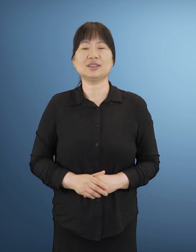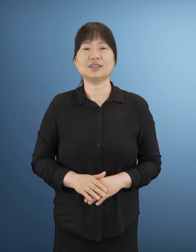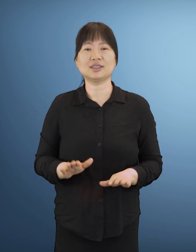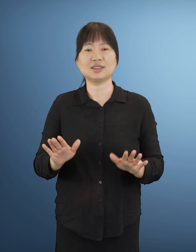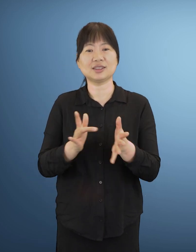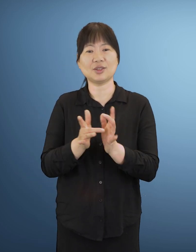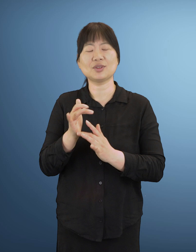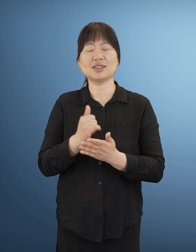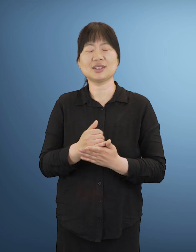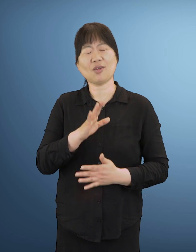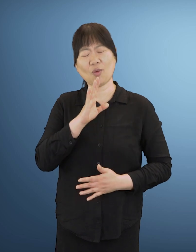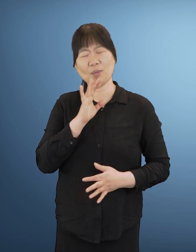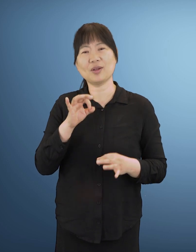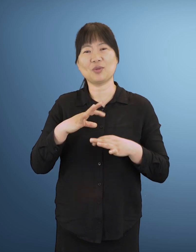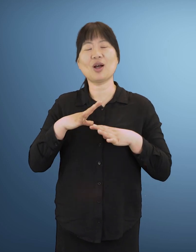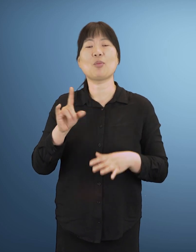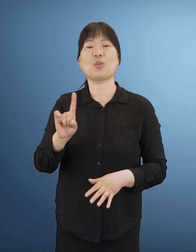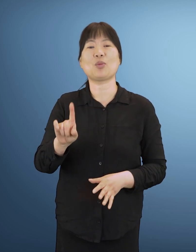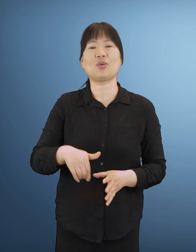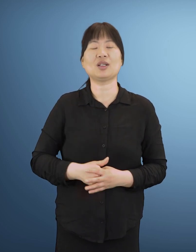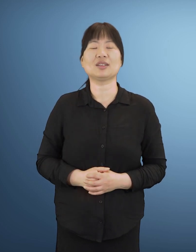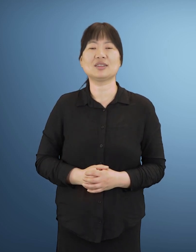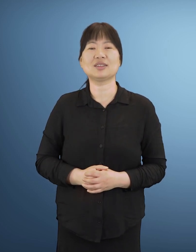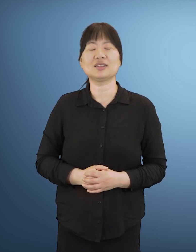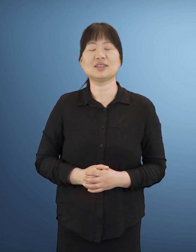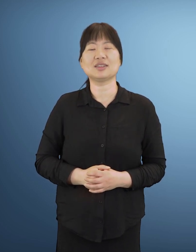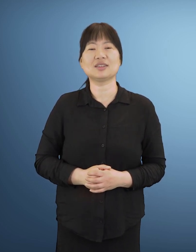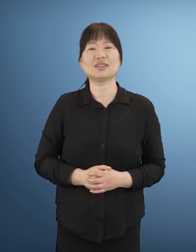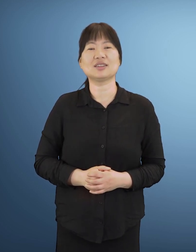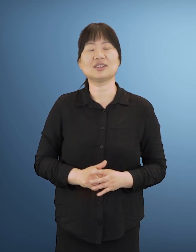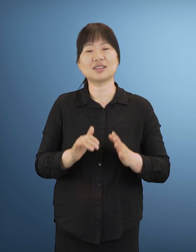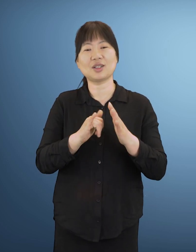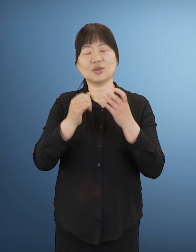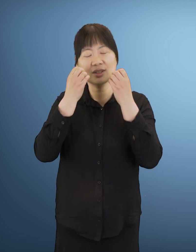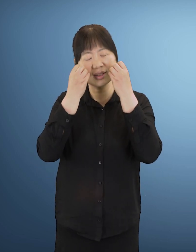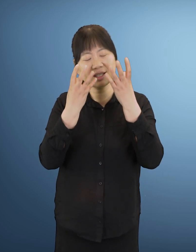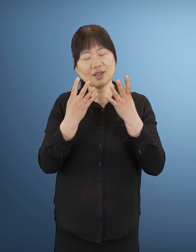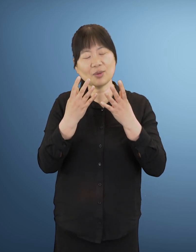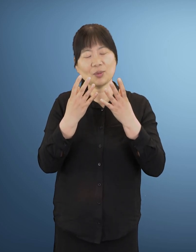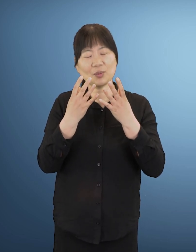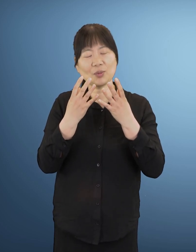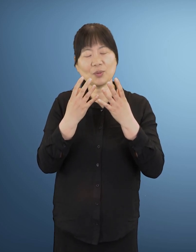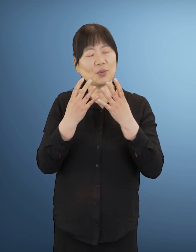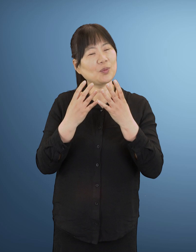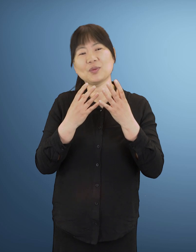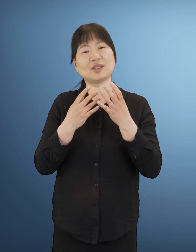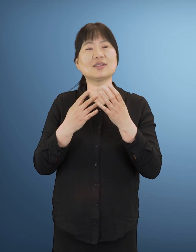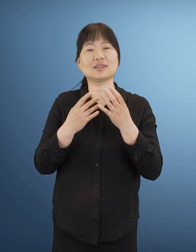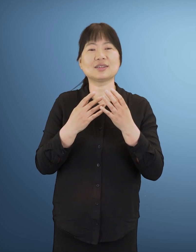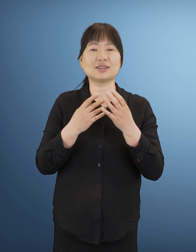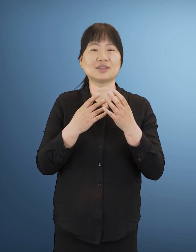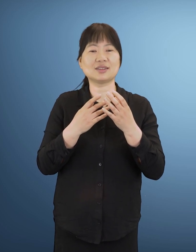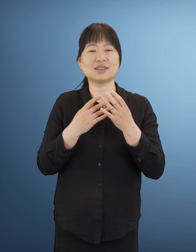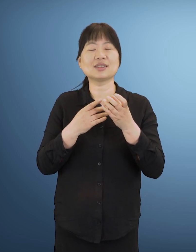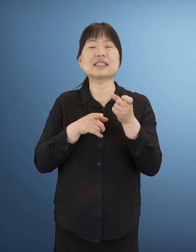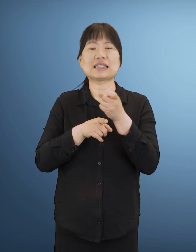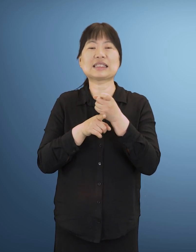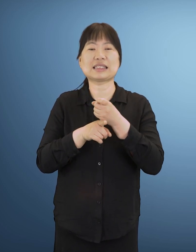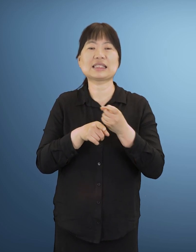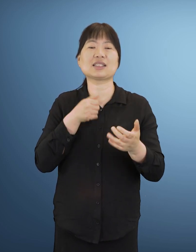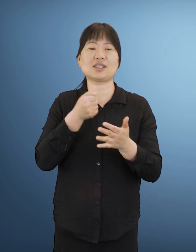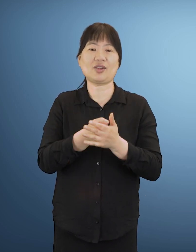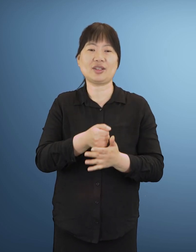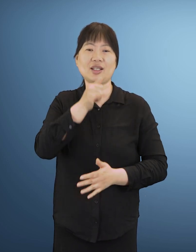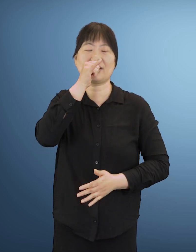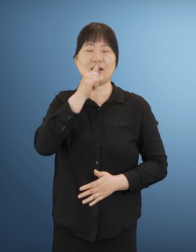여기서 예수님은 놀랍게도 가족의 새로운 개념을 정리하십니다. 누가